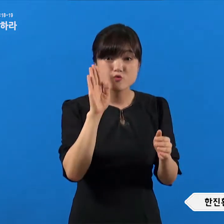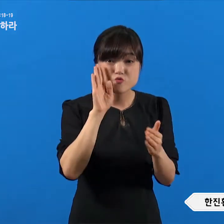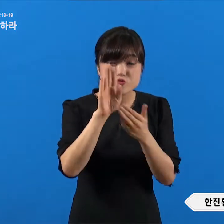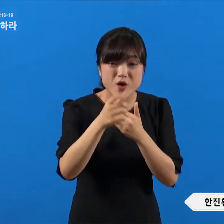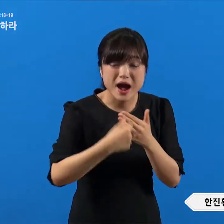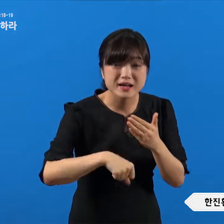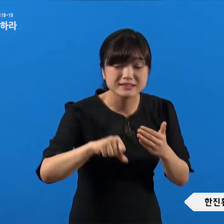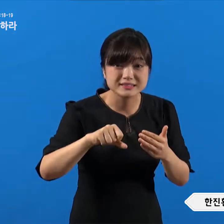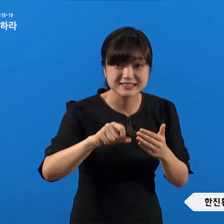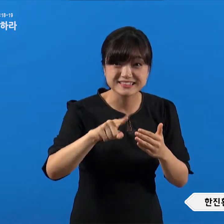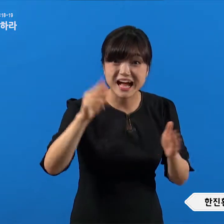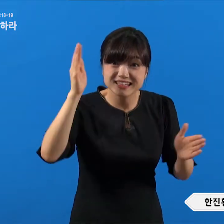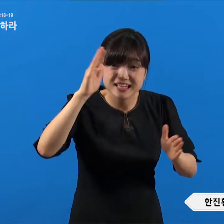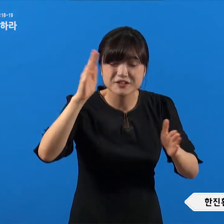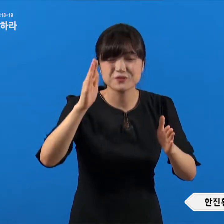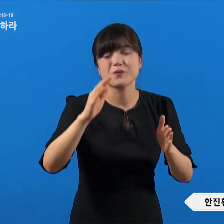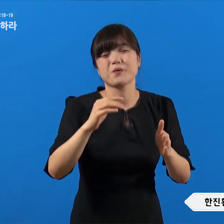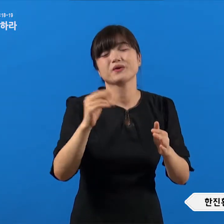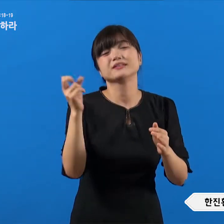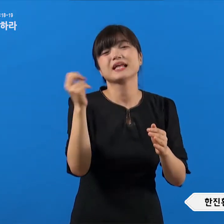아이도 웃음을 되찾게 되었습니다.